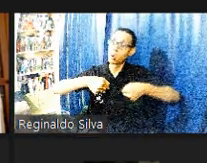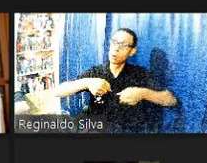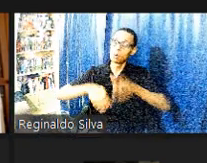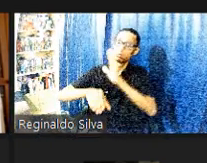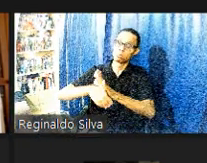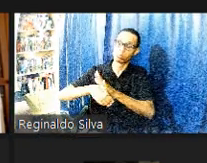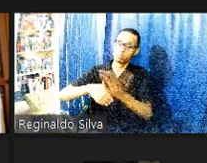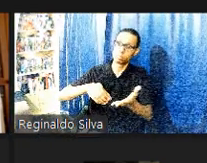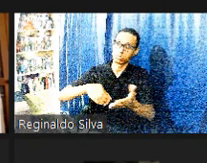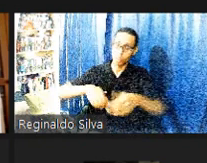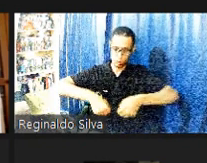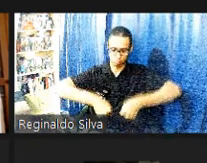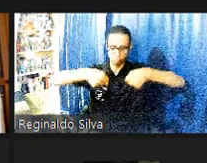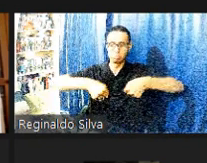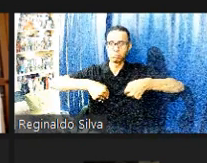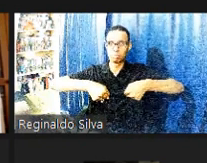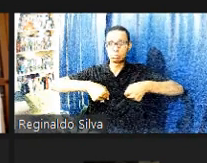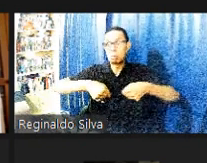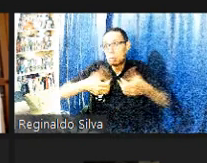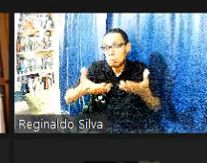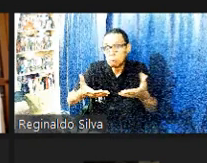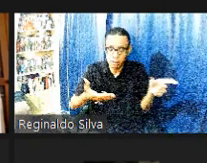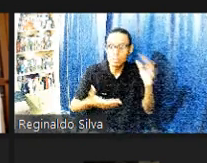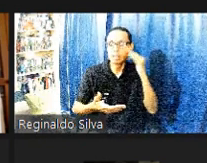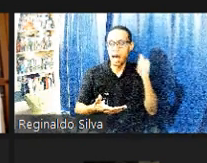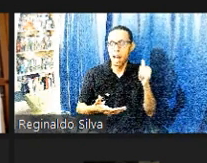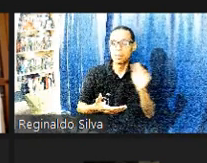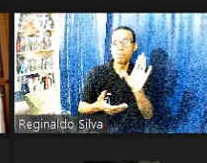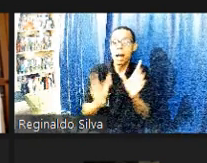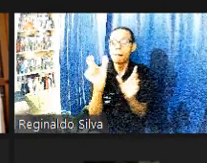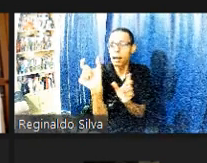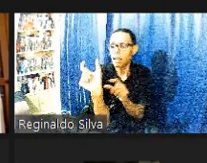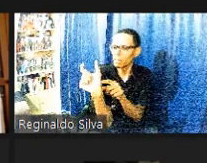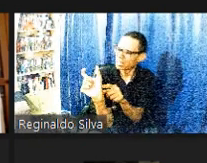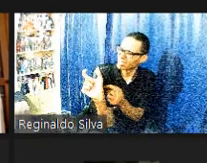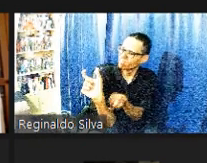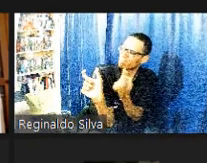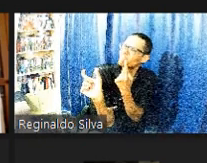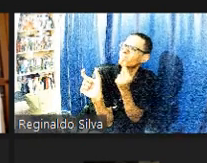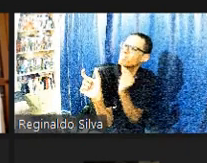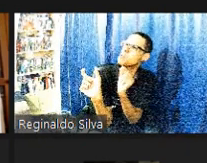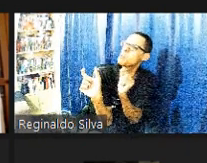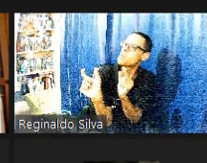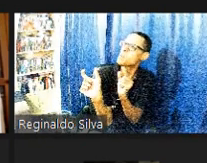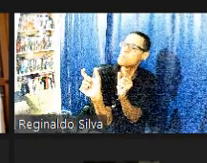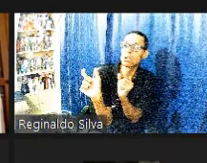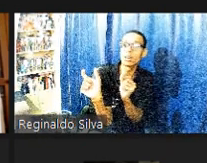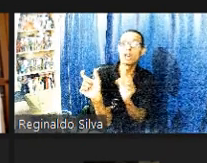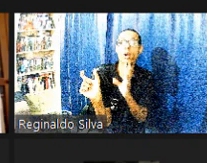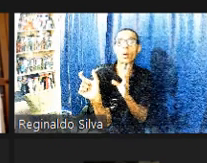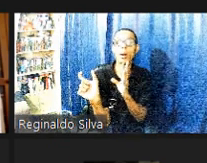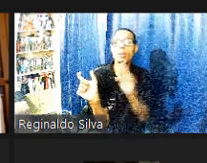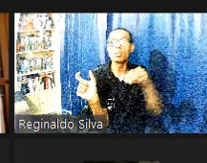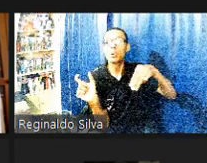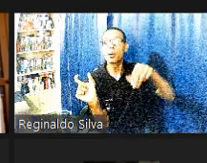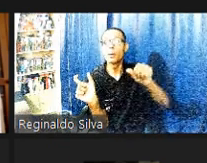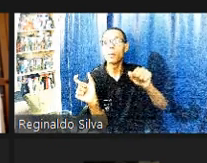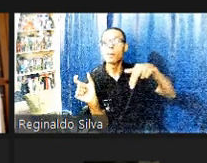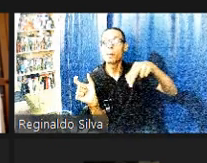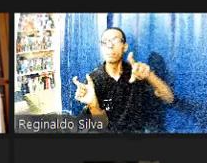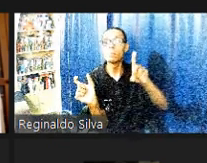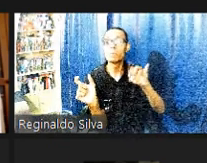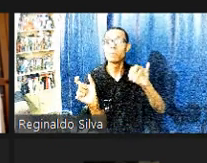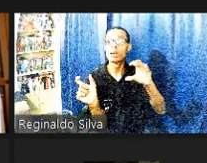nova palavra, né, e pensa em algo diferente. Então, aí a gente retoma o que o próprio professor Reginaldo já falou com